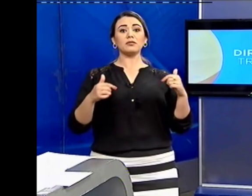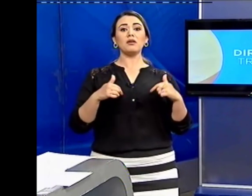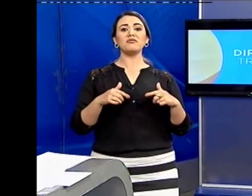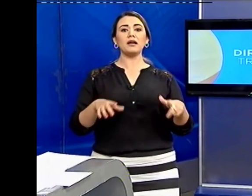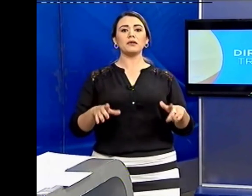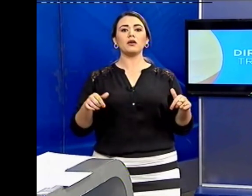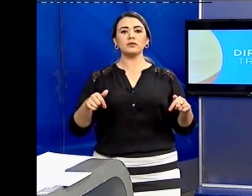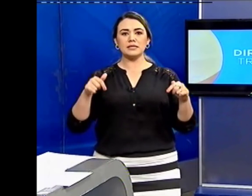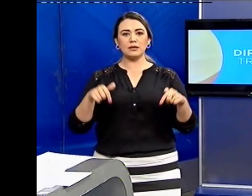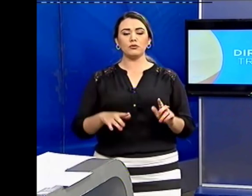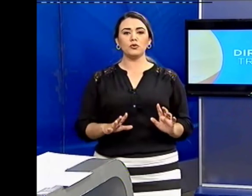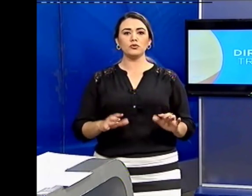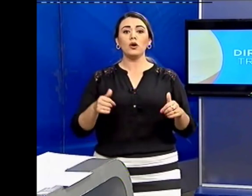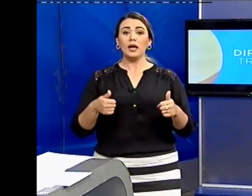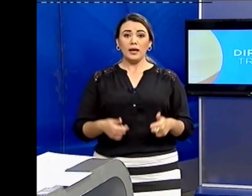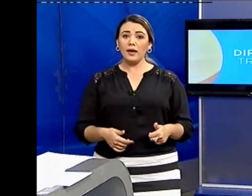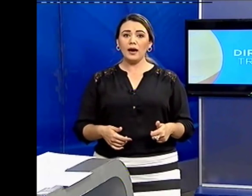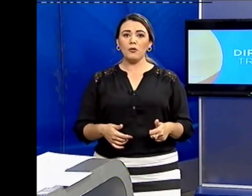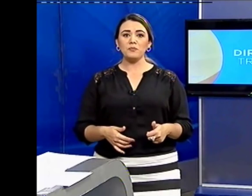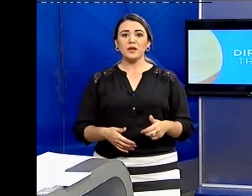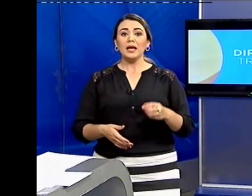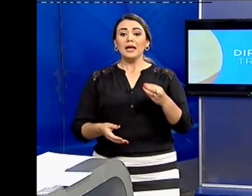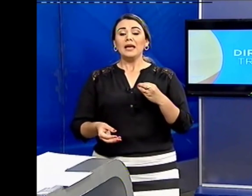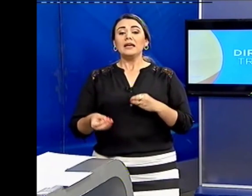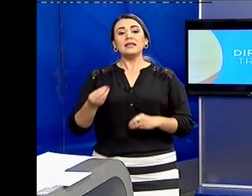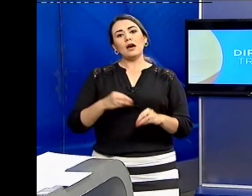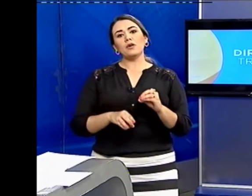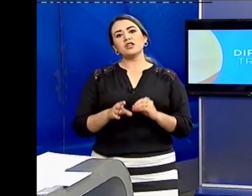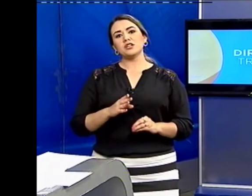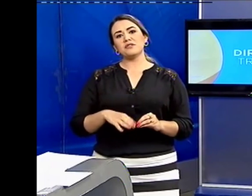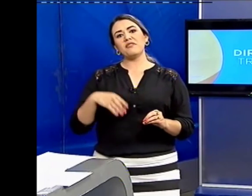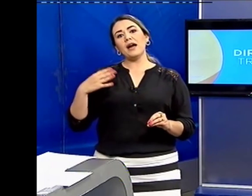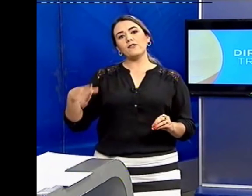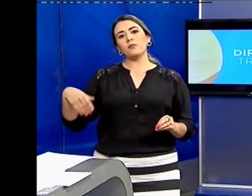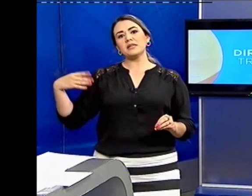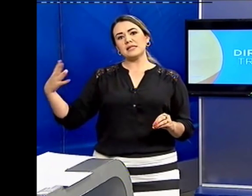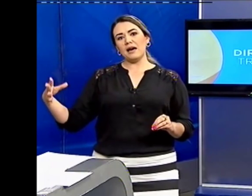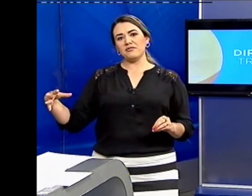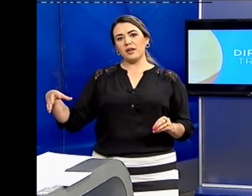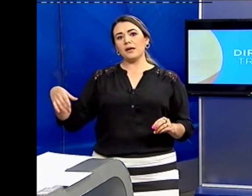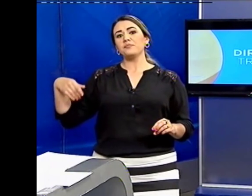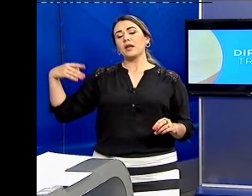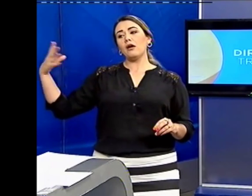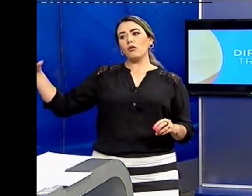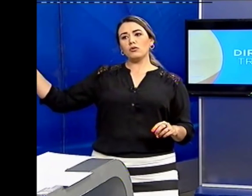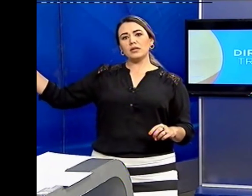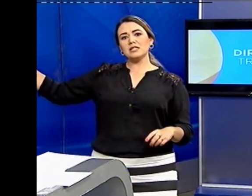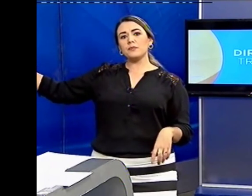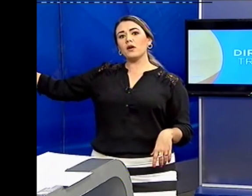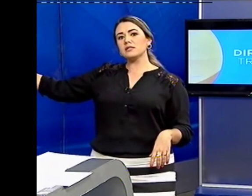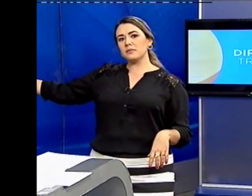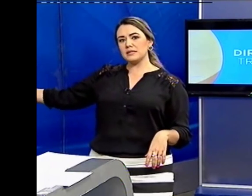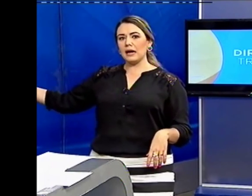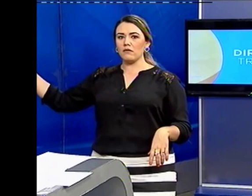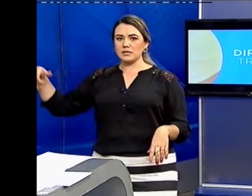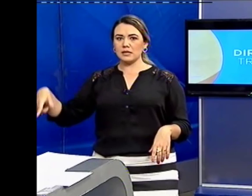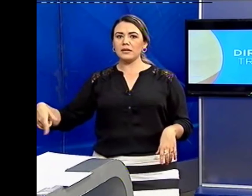não vale o que aconteceu no mundo real, que é o que a gente vai começar a ver ao longo das próximas aulas, não da